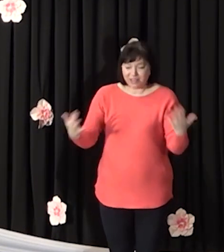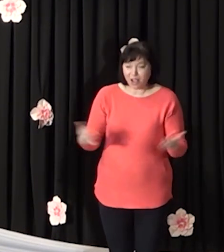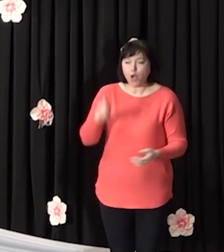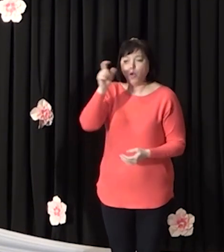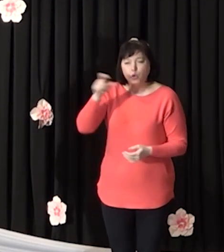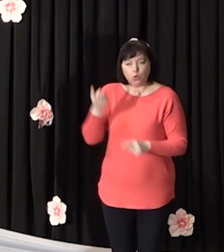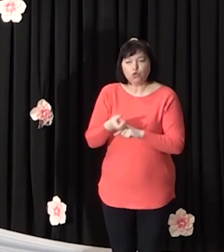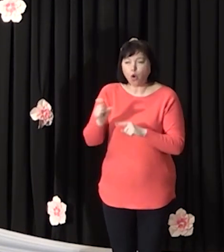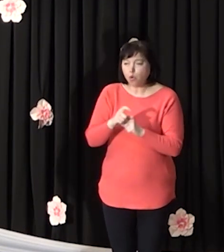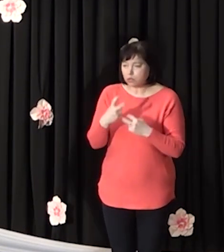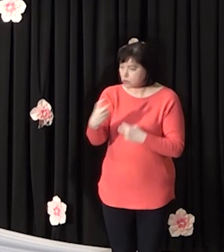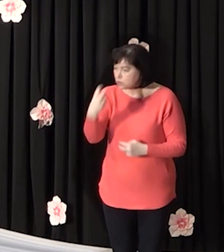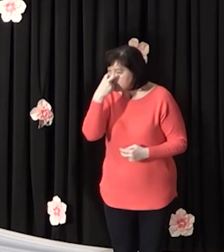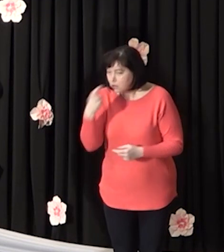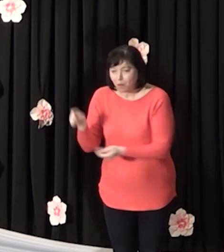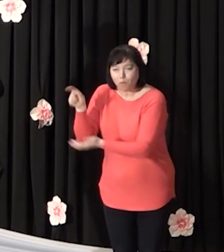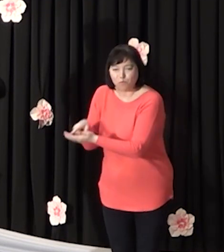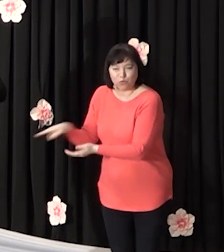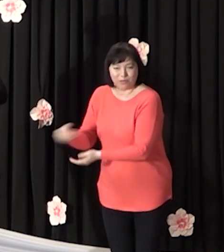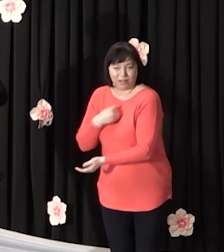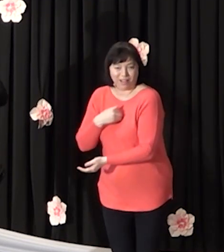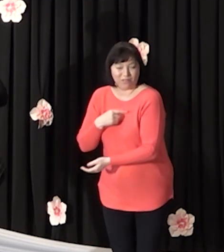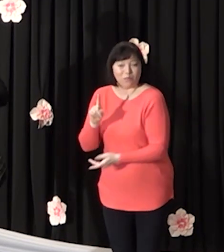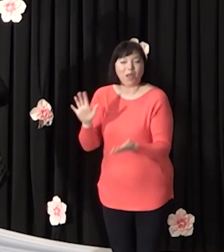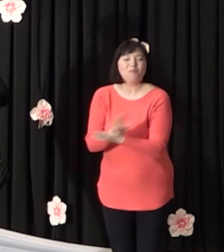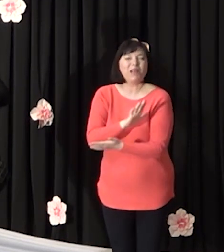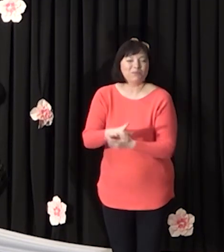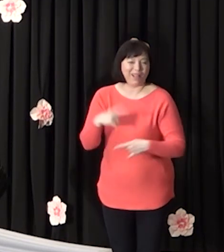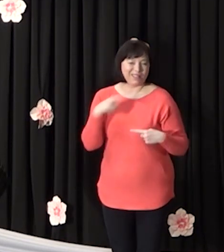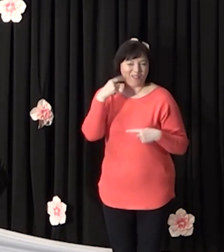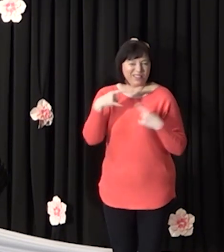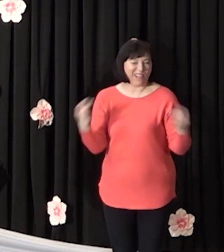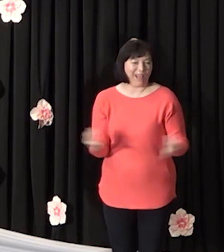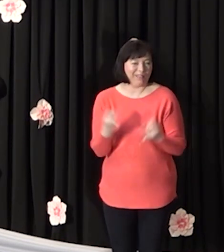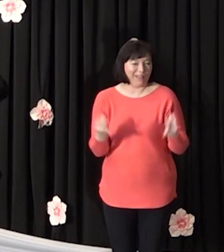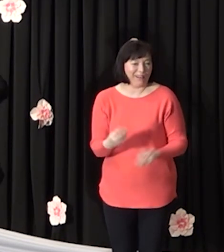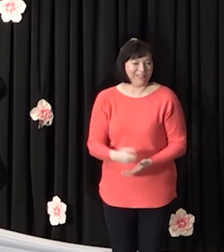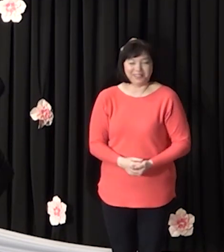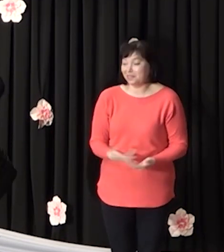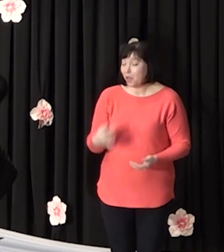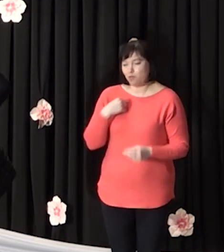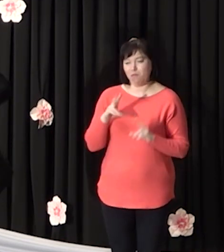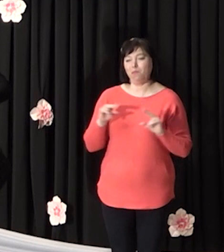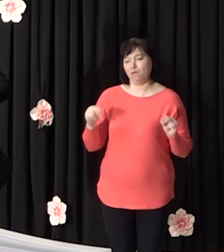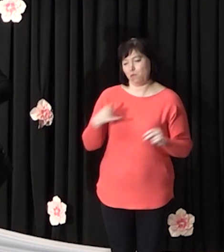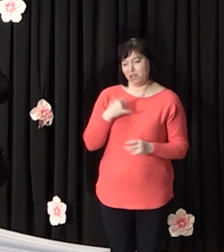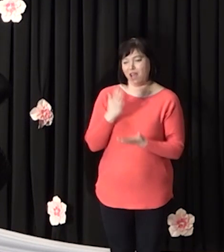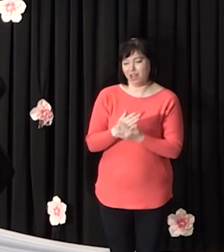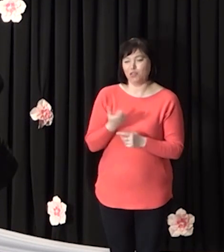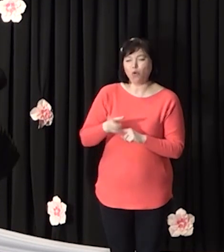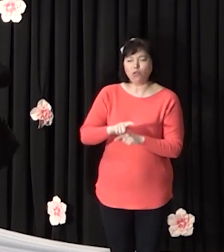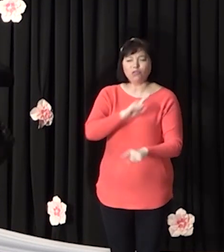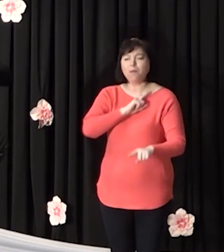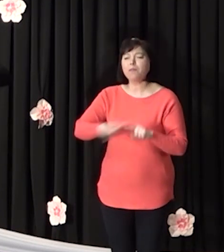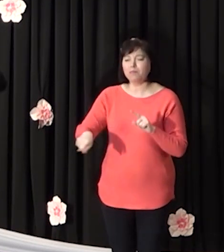свадьбах, люди очень жадно прыгают на эти бутылочки, потому что бесплатно всегда интересно. Но мне повезло, у меня есть очень